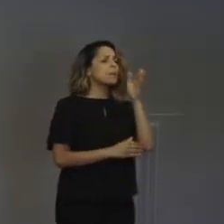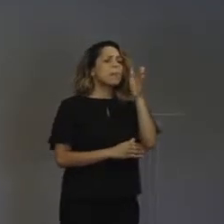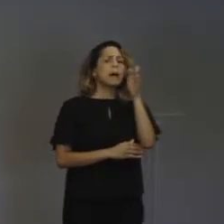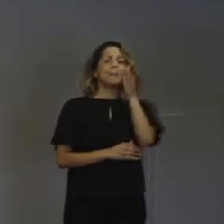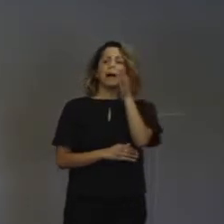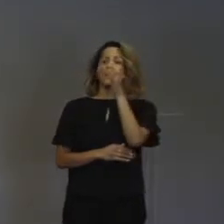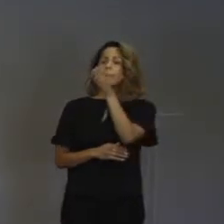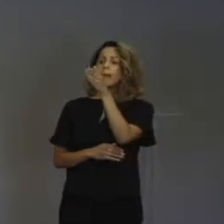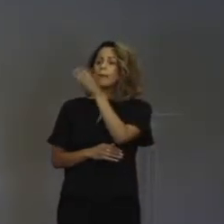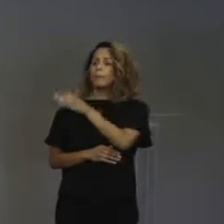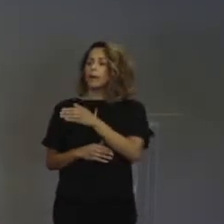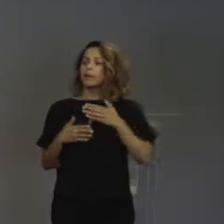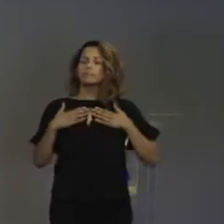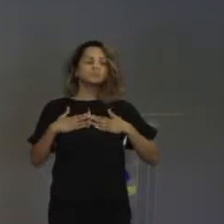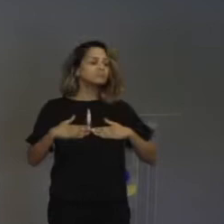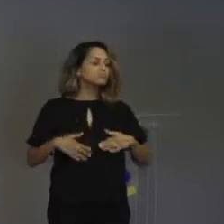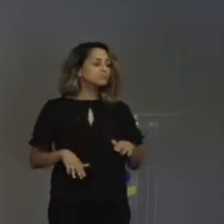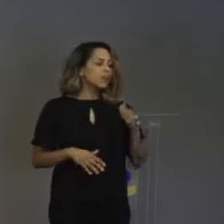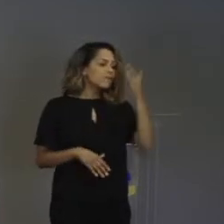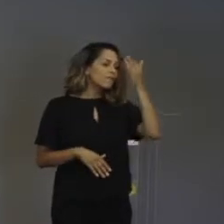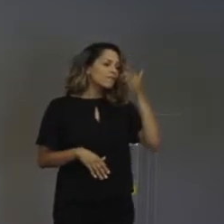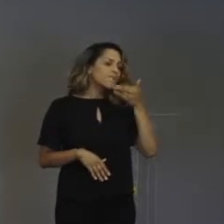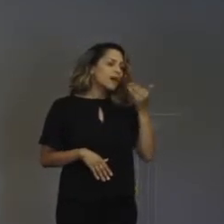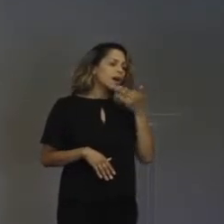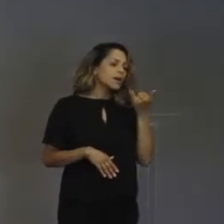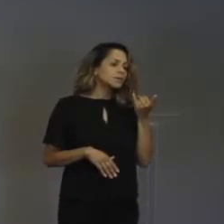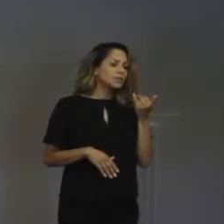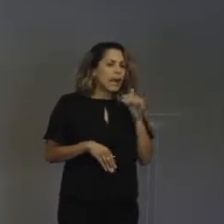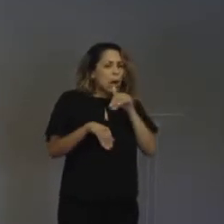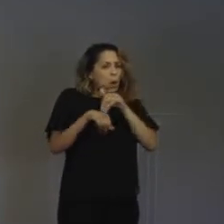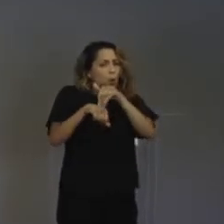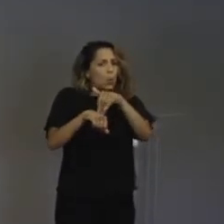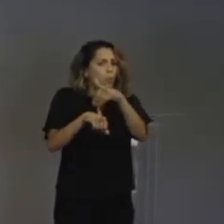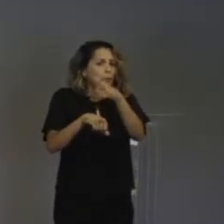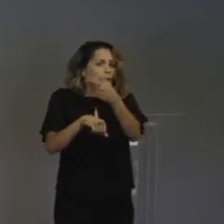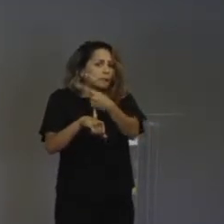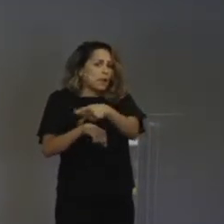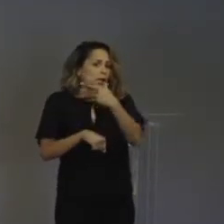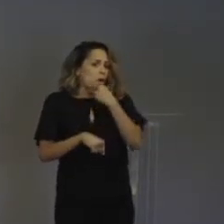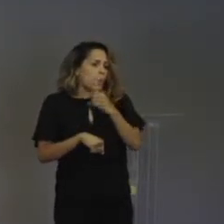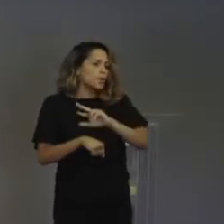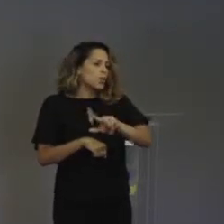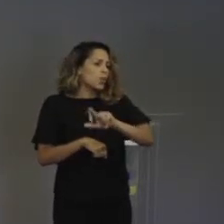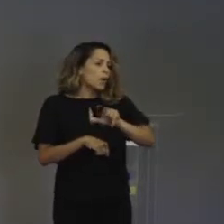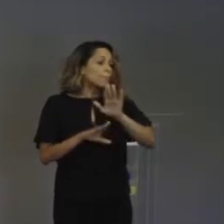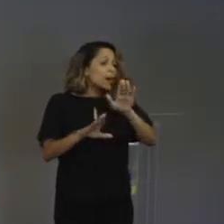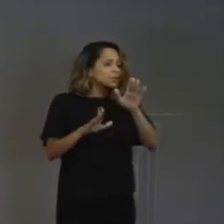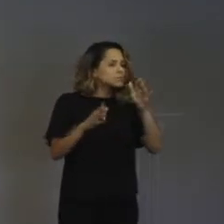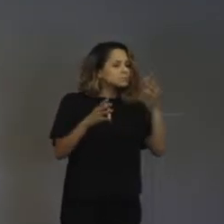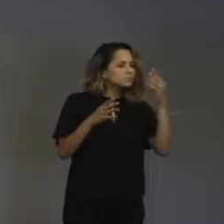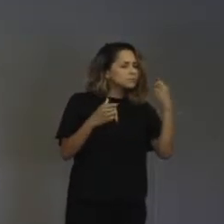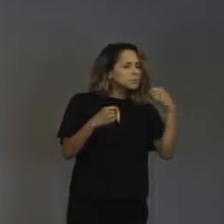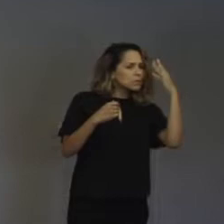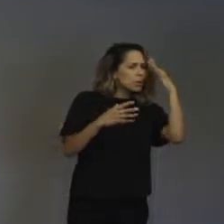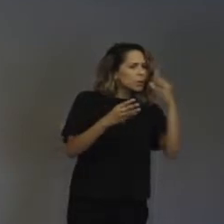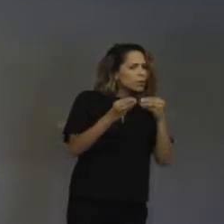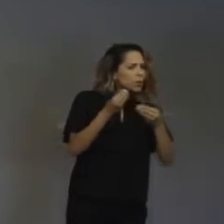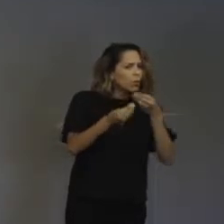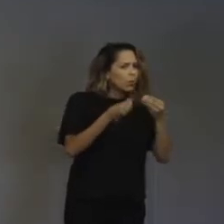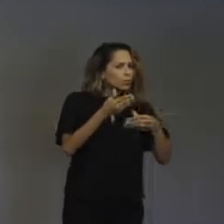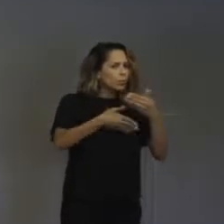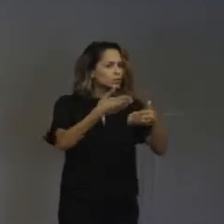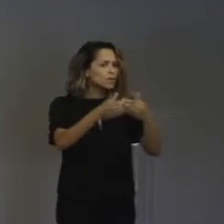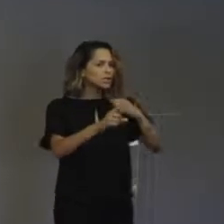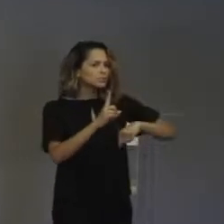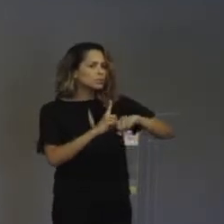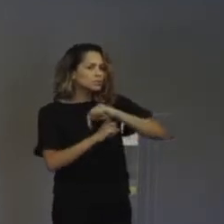culpar a pessoa de querer ter mais acesso. A gente tem que tentar ver como que a gente muda os processos sociais como um todo para construir isso. Mas a tecnologia,